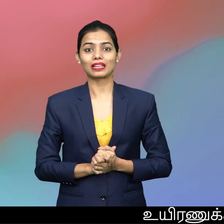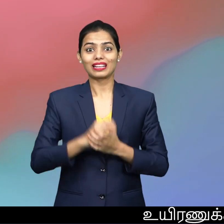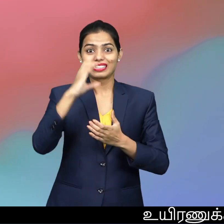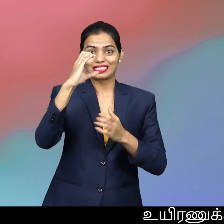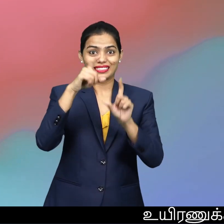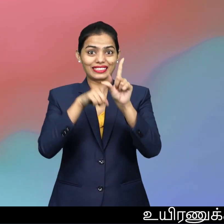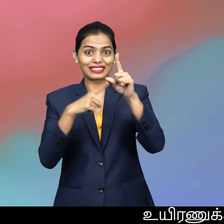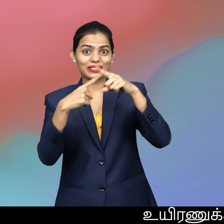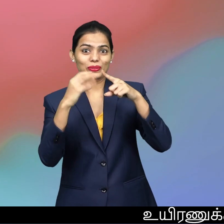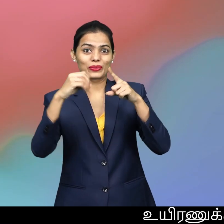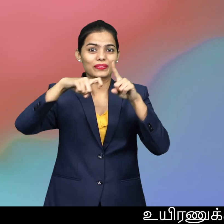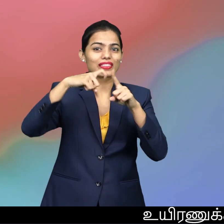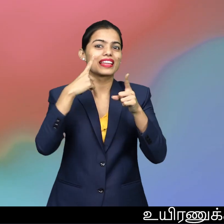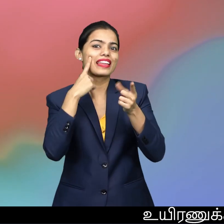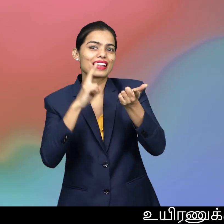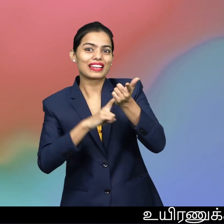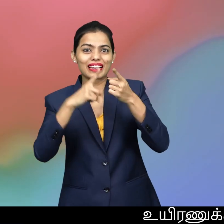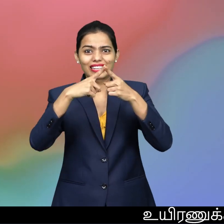உயிரணு கணிக பகுப்பு,